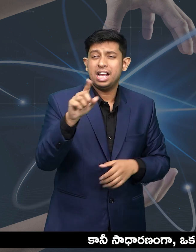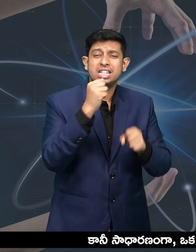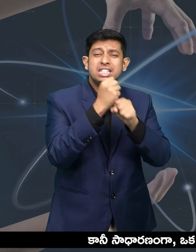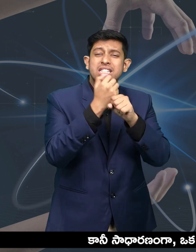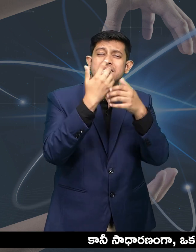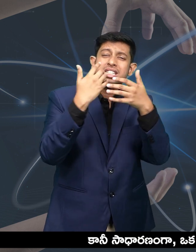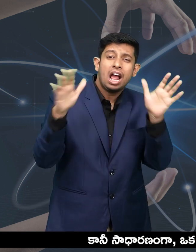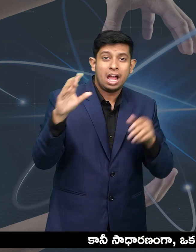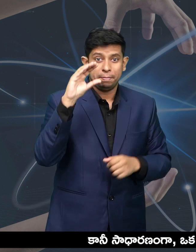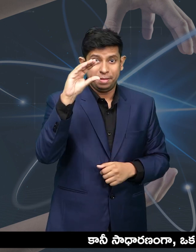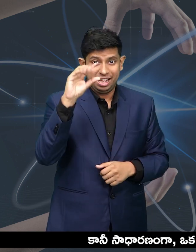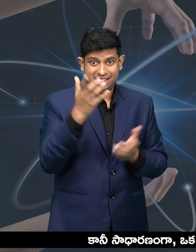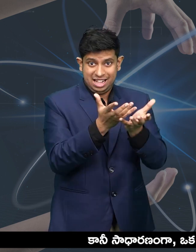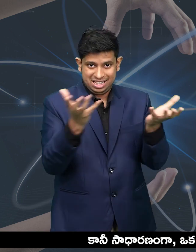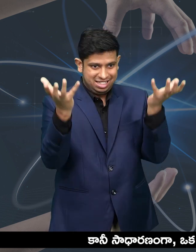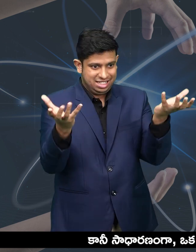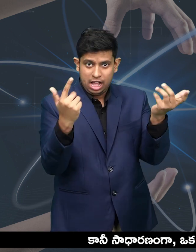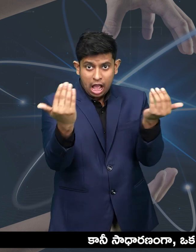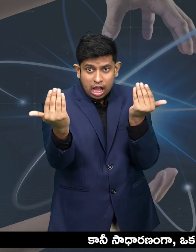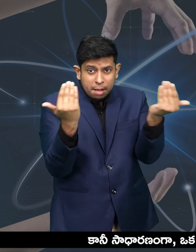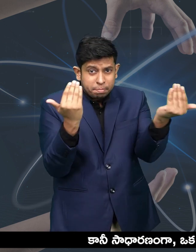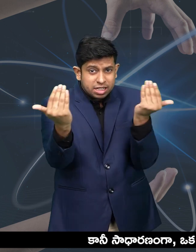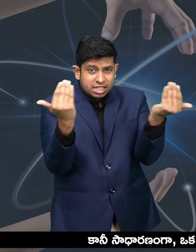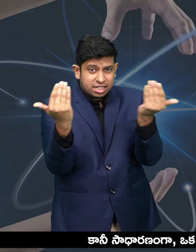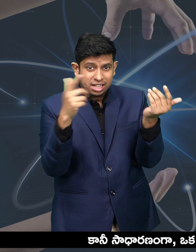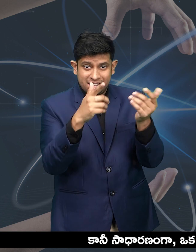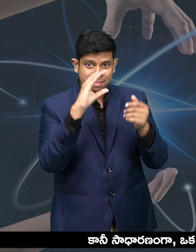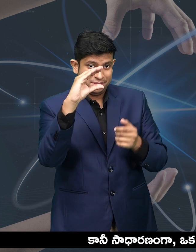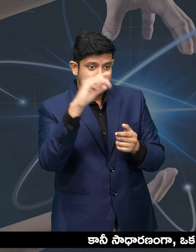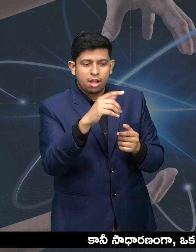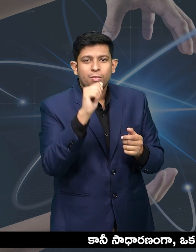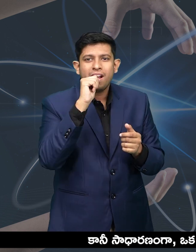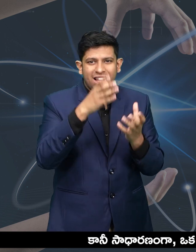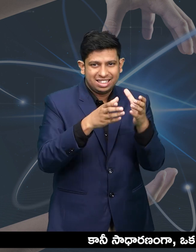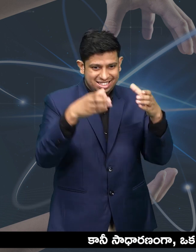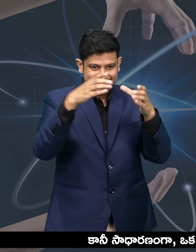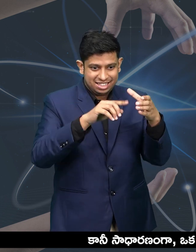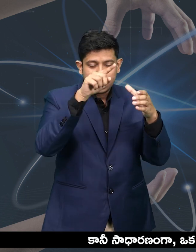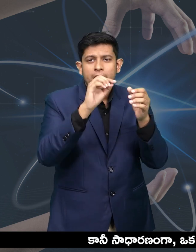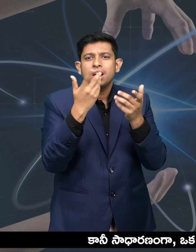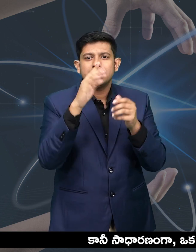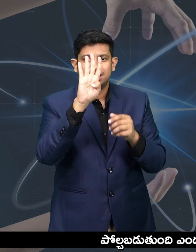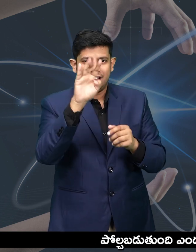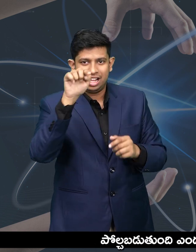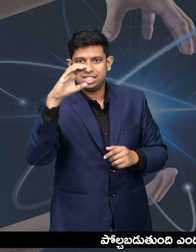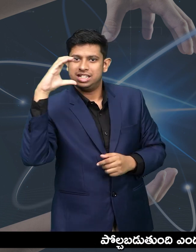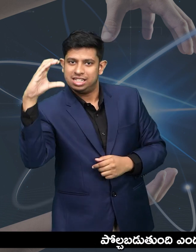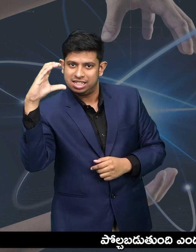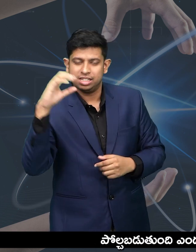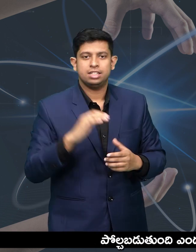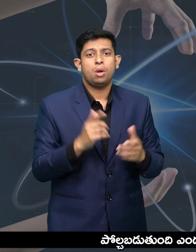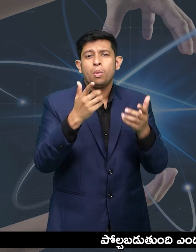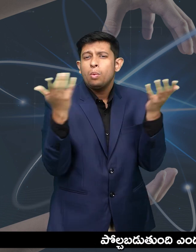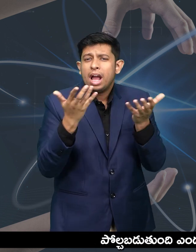కానీ సాధారణంగా ఒక పదార్థం యొక్క సాంద్రత 4 డిగ్రీల C వద్ద నీటి సాంద్రతతో